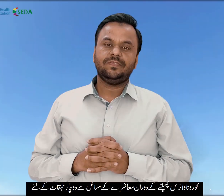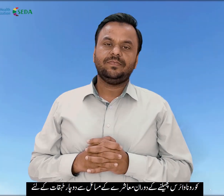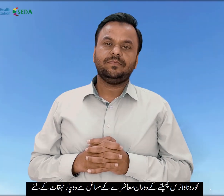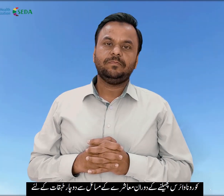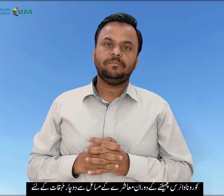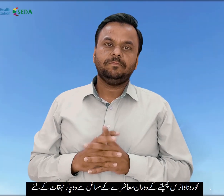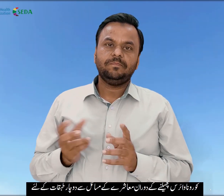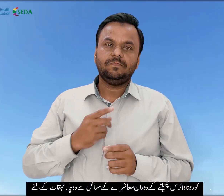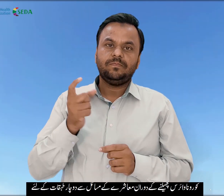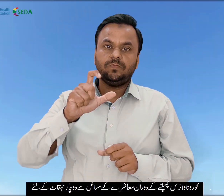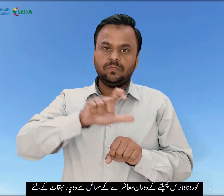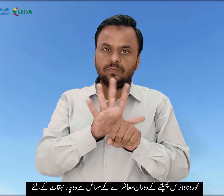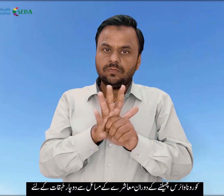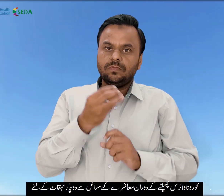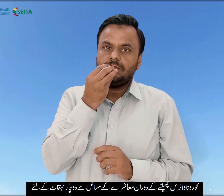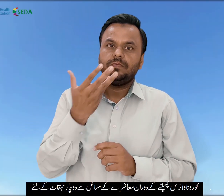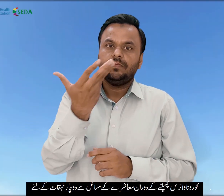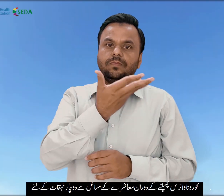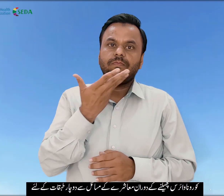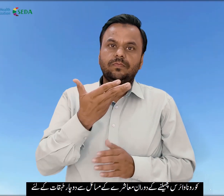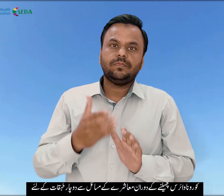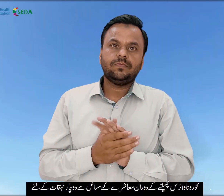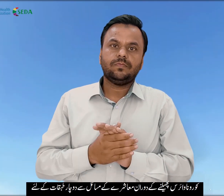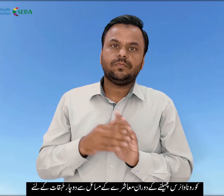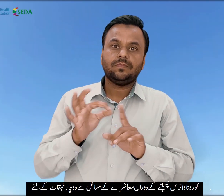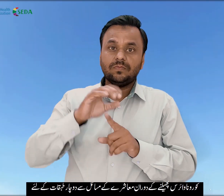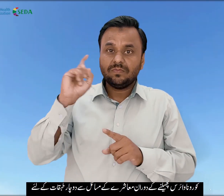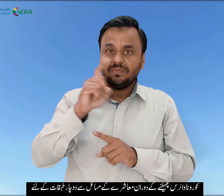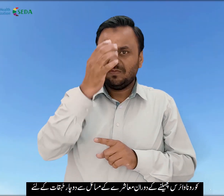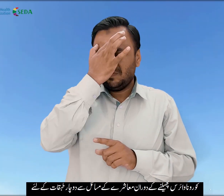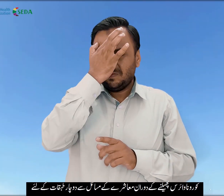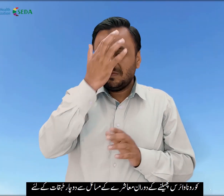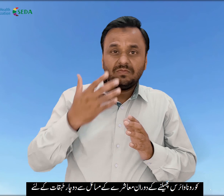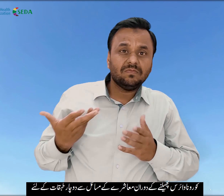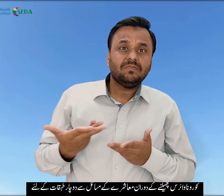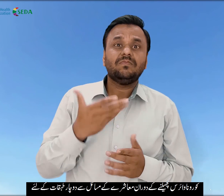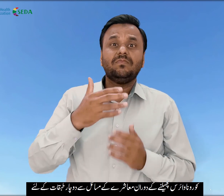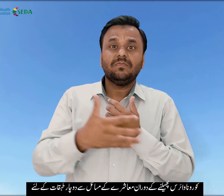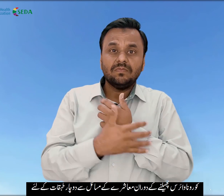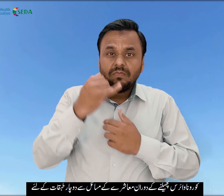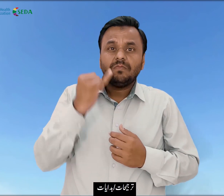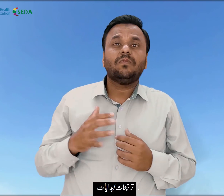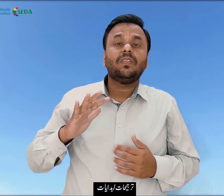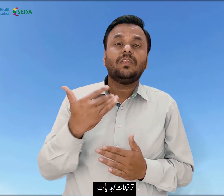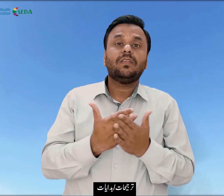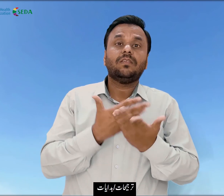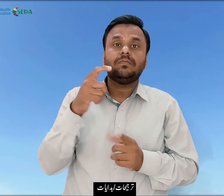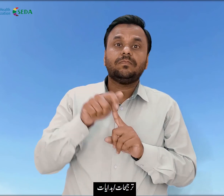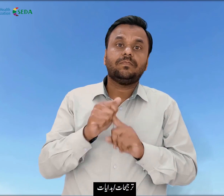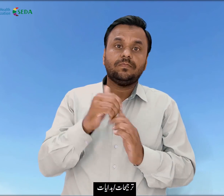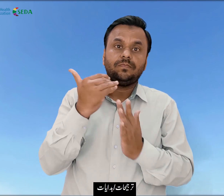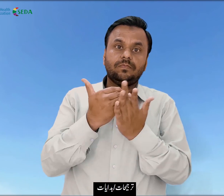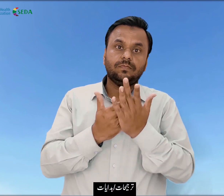کورونا وائرس پھیلنے کے دوران معاشرے کے مسائل سے دو چار طبقات کے لیے ترجیحات،